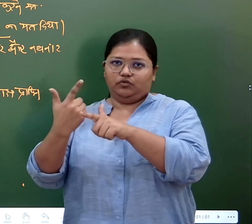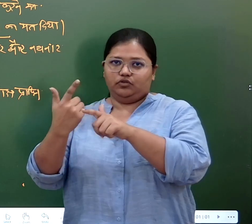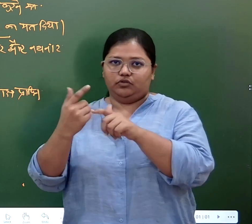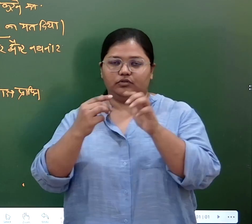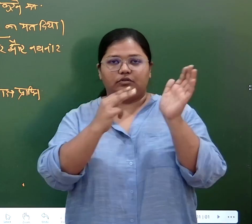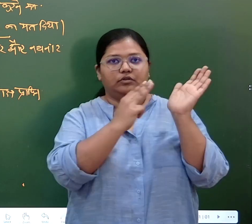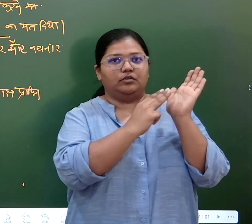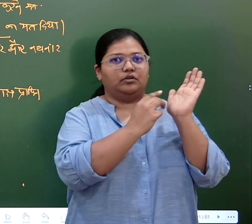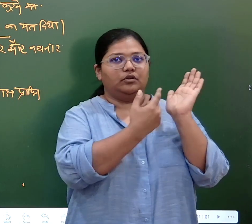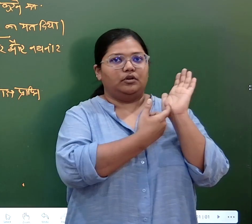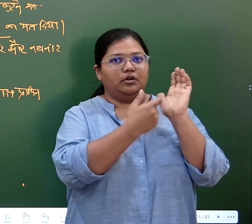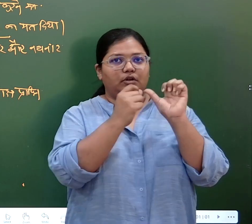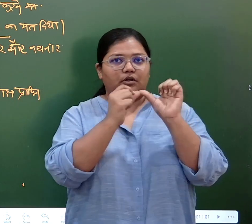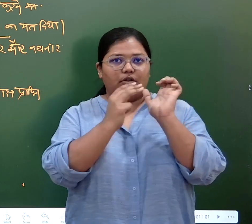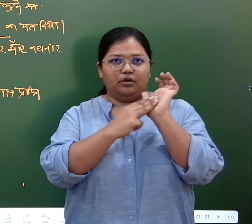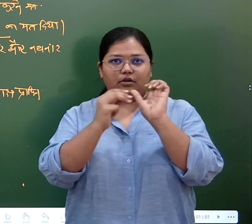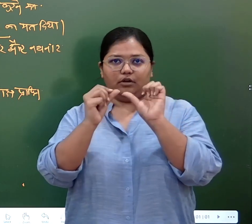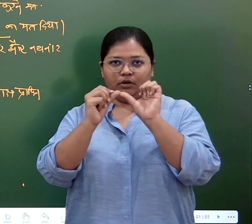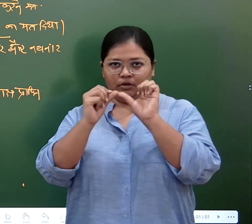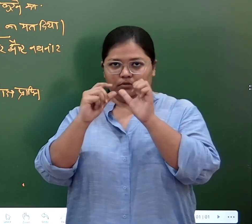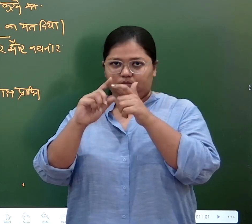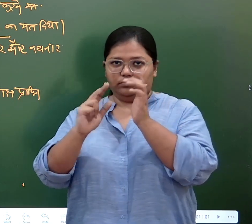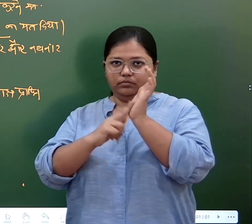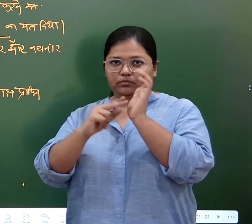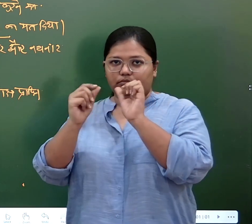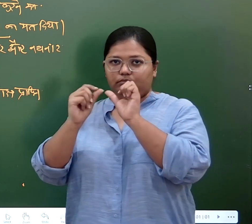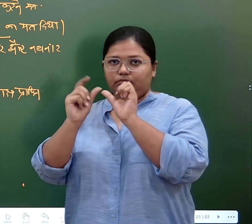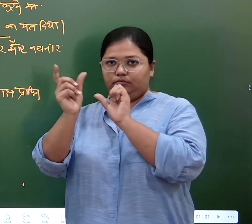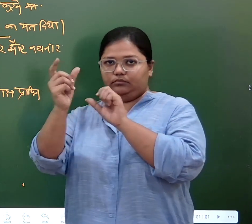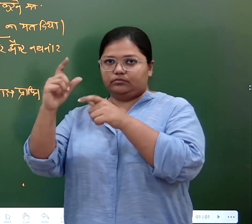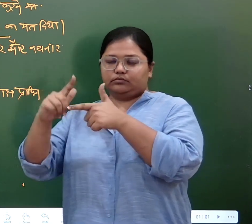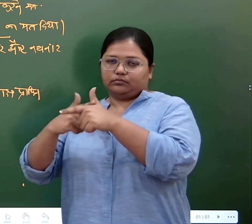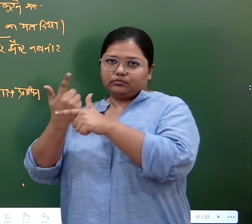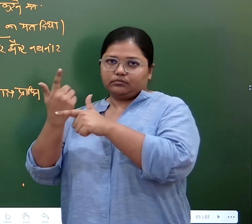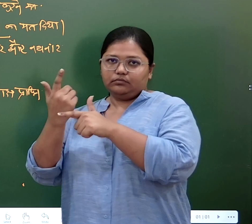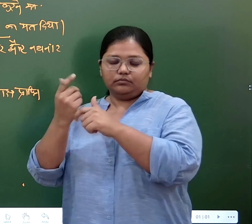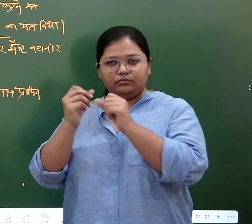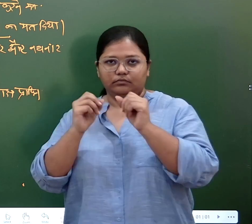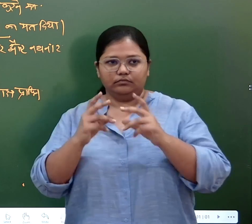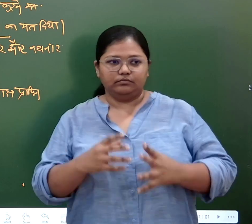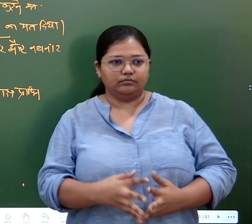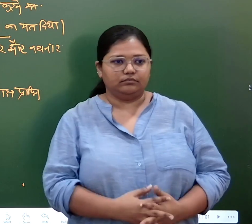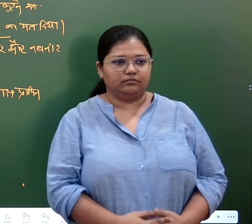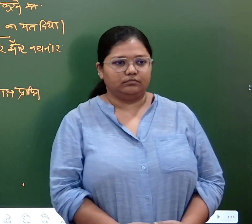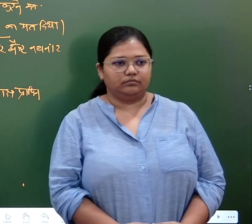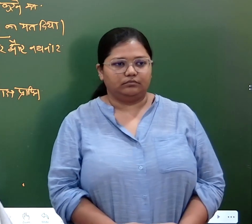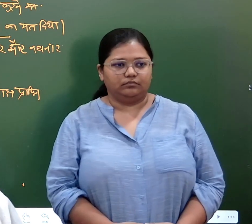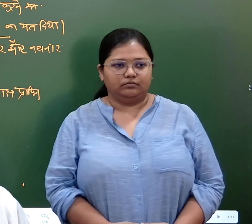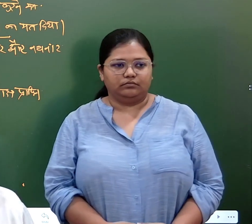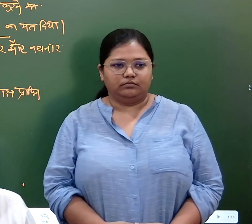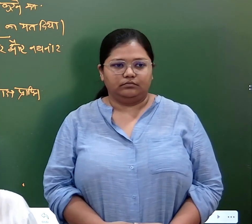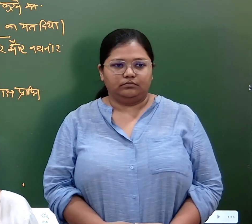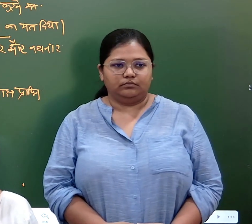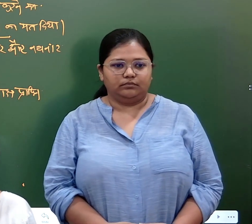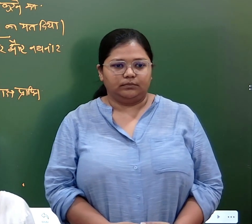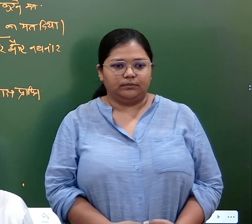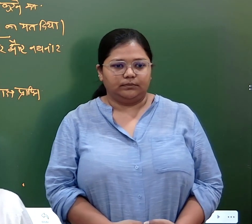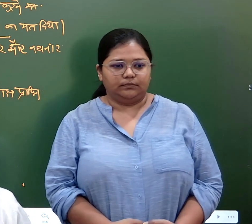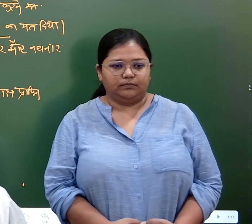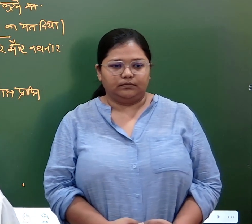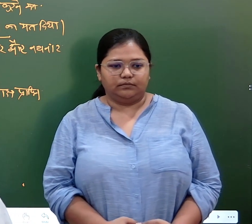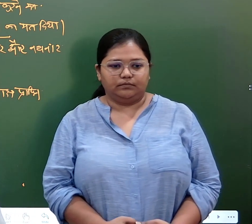रामानुजाचार्य, ये भी संत थे। ठीक, रामानुजाचार्य जो थे वो क्या थे? सगुण भक्ति वाले